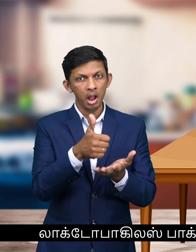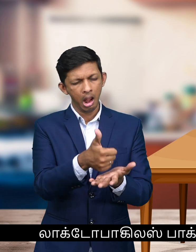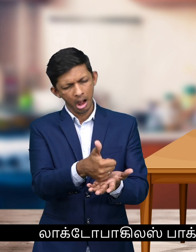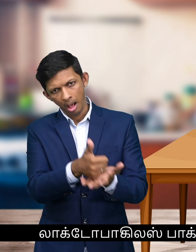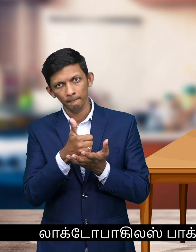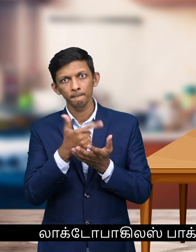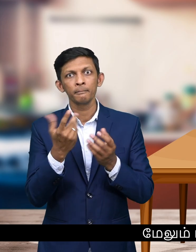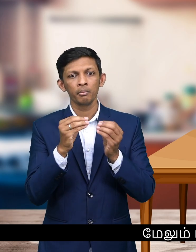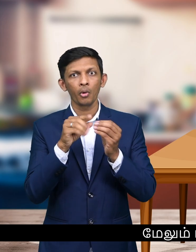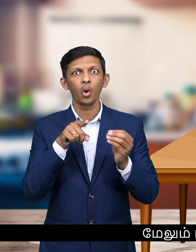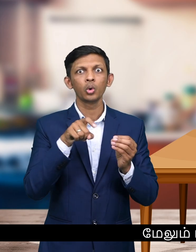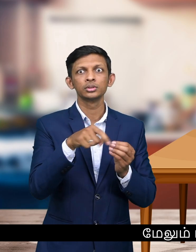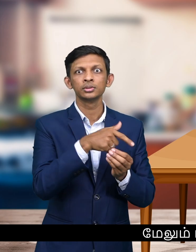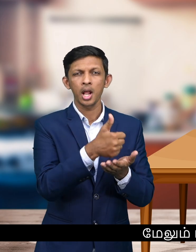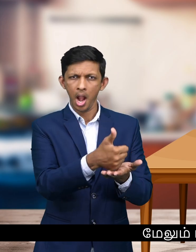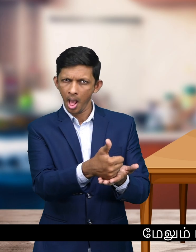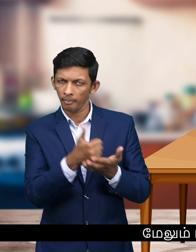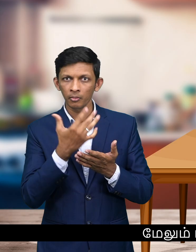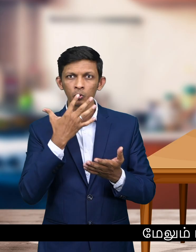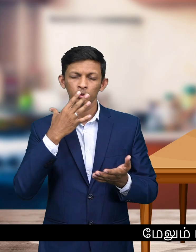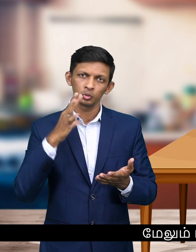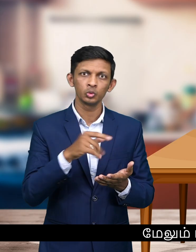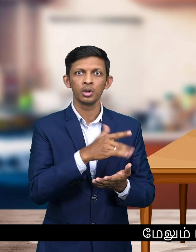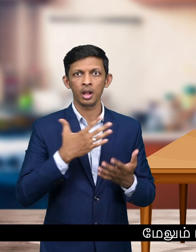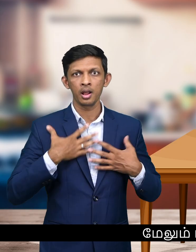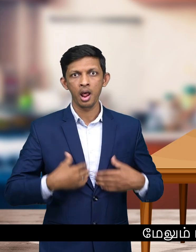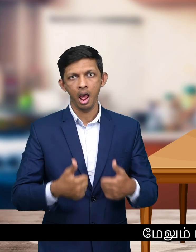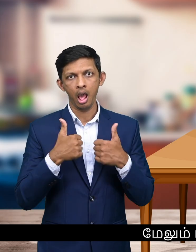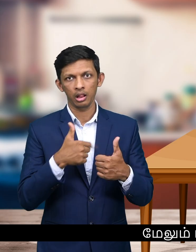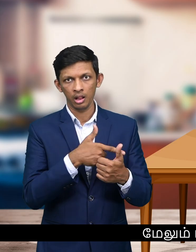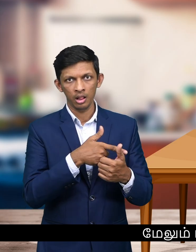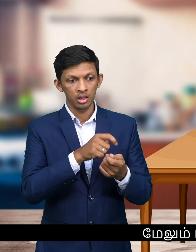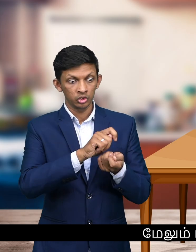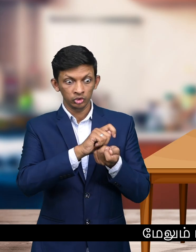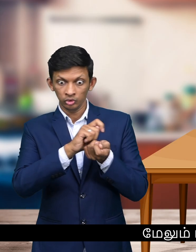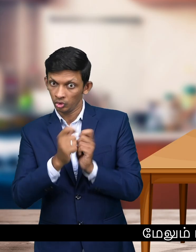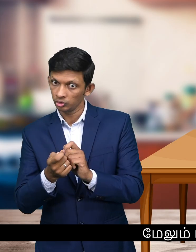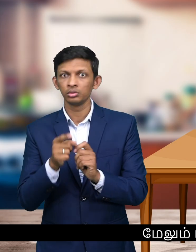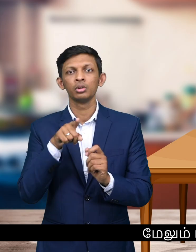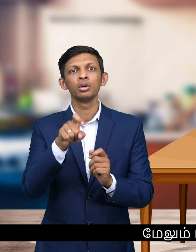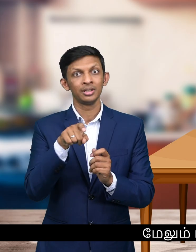வளர்ச்சிக்கு உதவுகிறது, மேலும் பால் தயிராக மாறுகிறது. காட்சி 10.